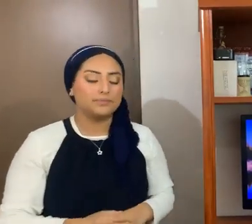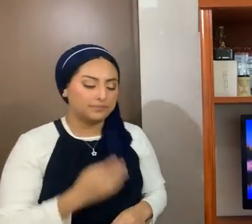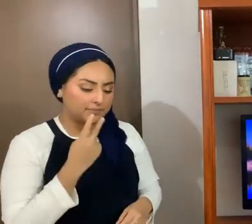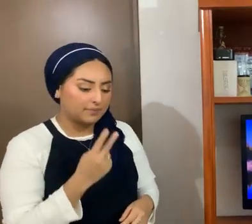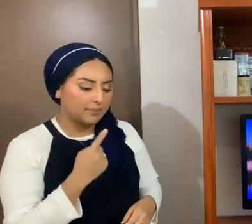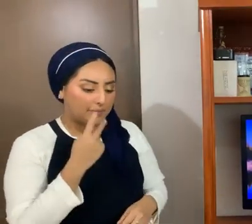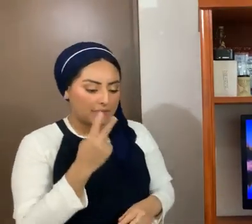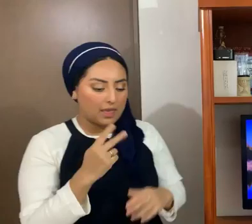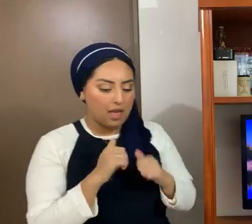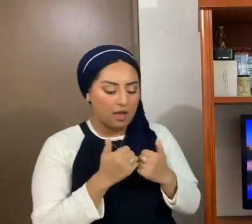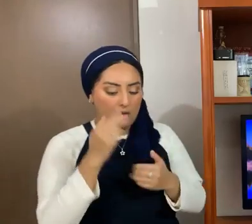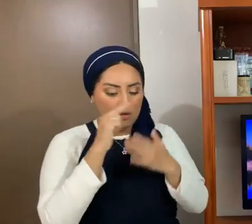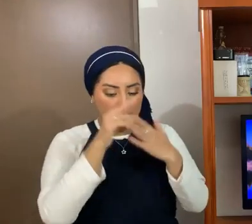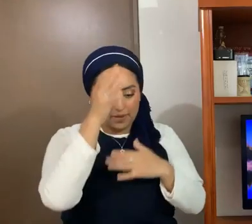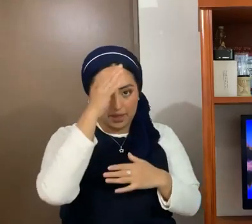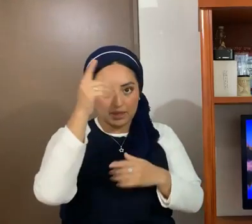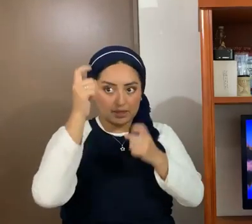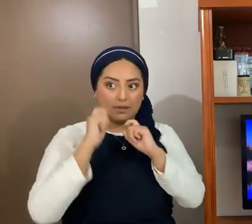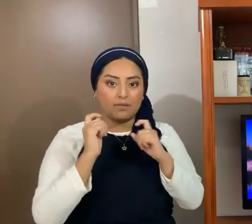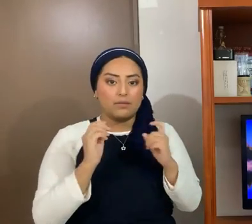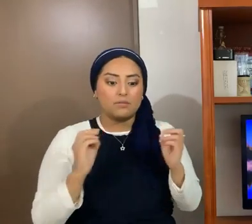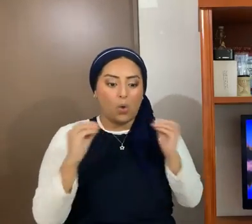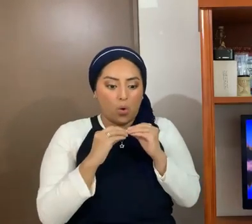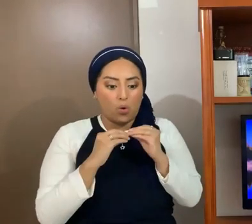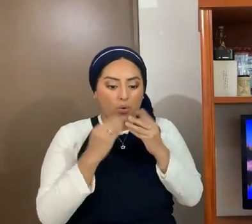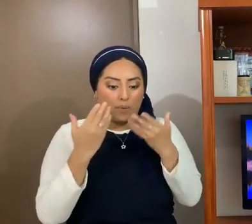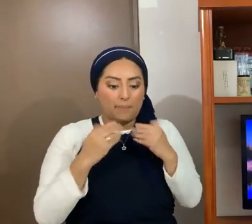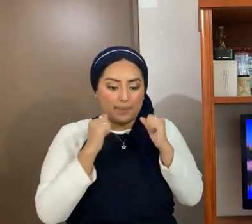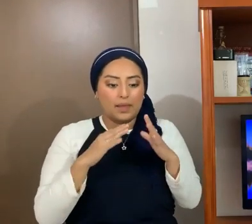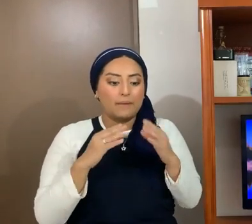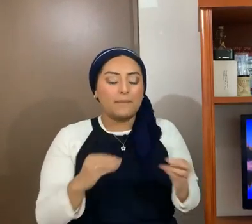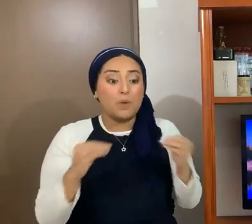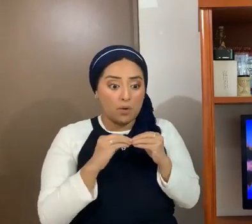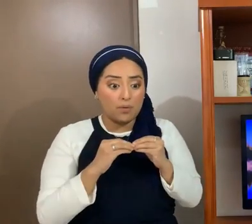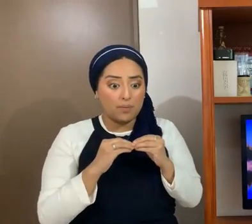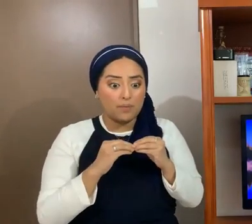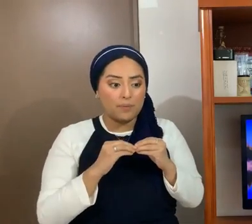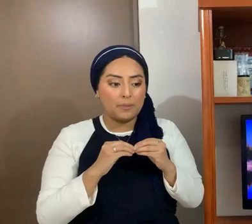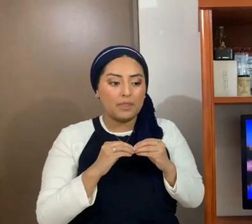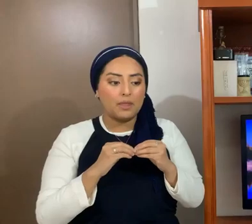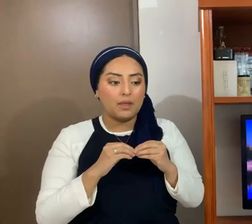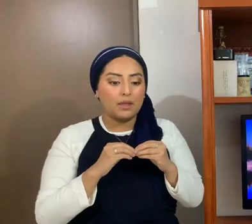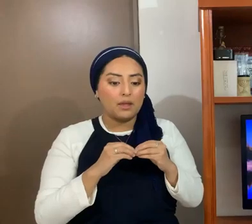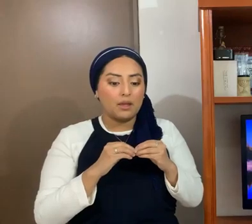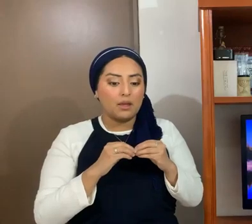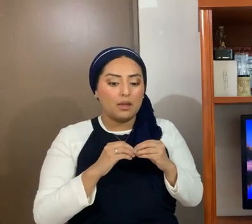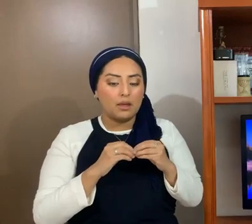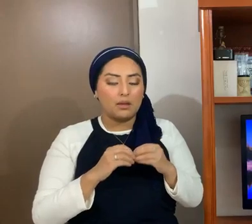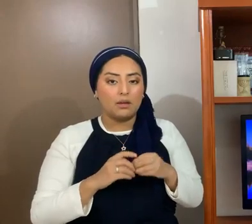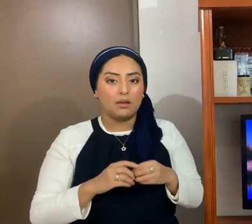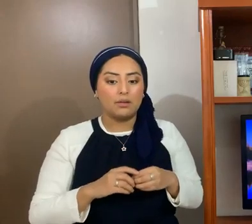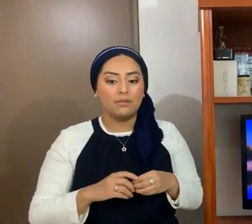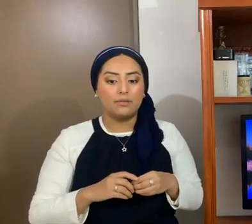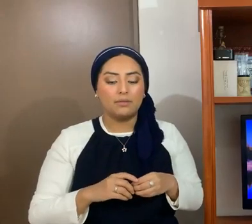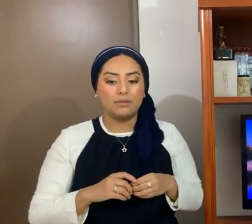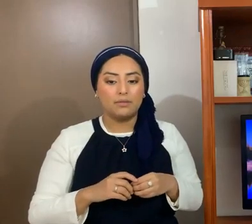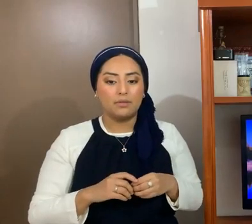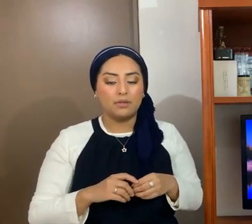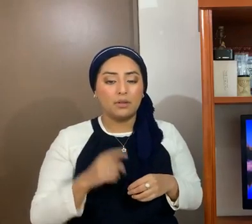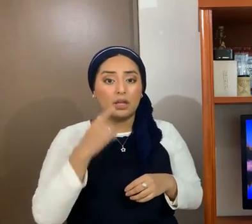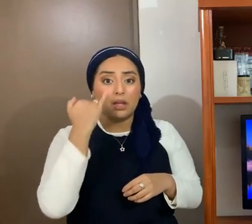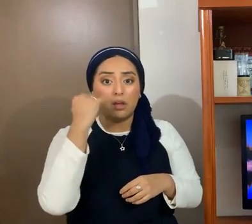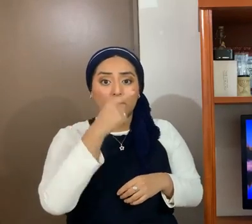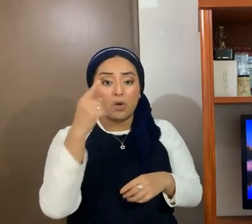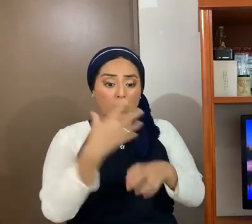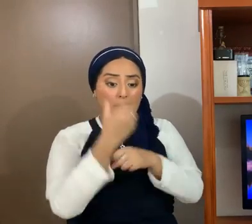vamos a ver cómo el Eterno es. Él nos da más y nos bendice más y hasta donde más o menos nos imaginamos. Al